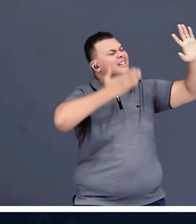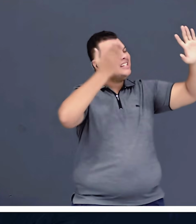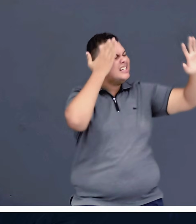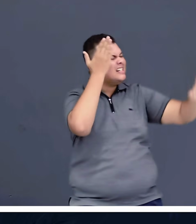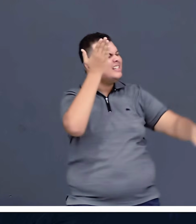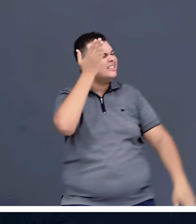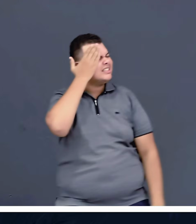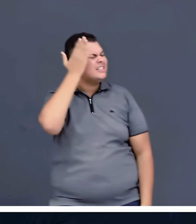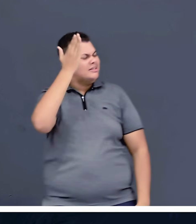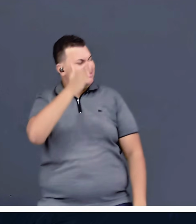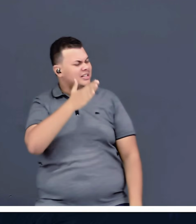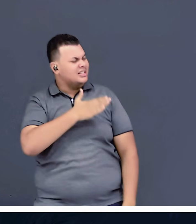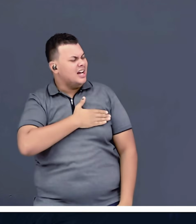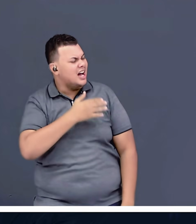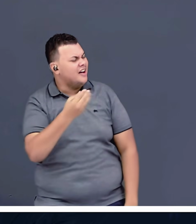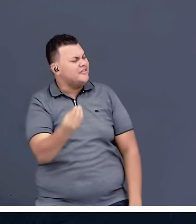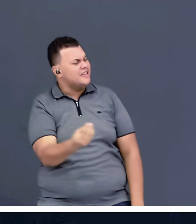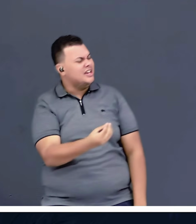creio assim, meu Deus.